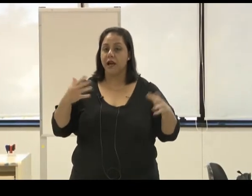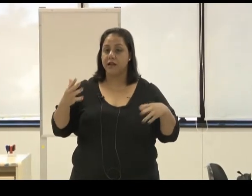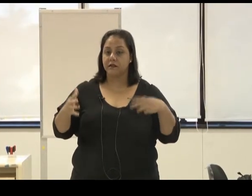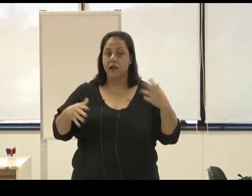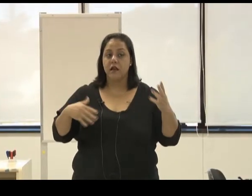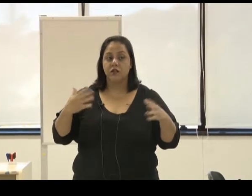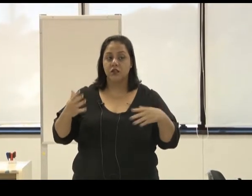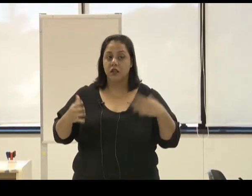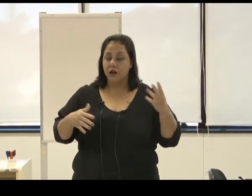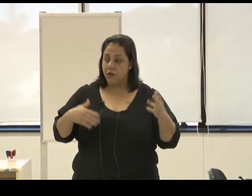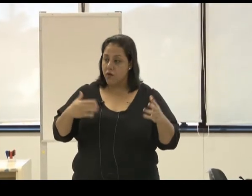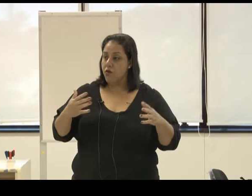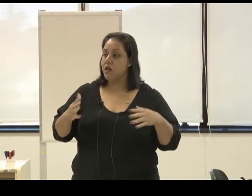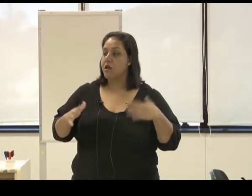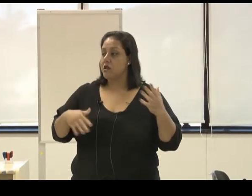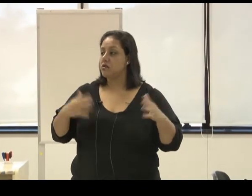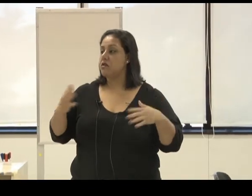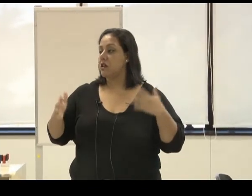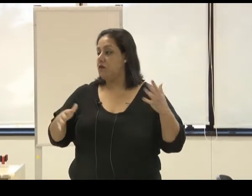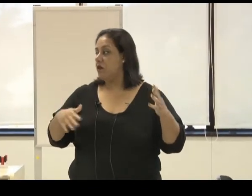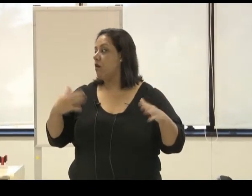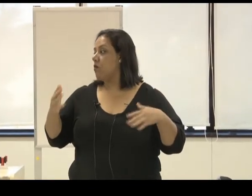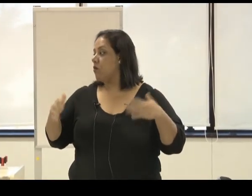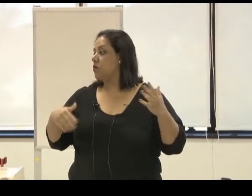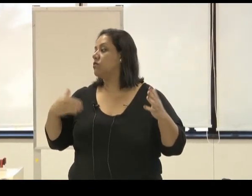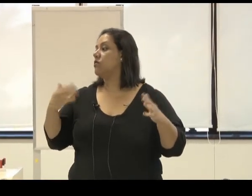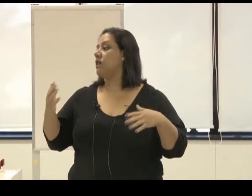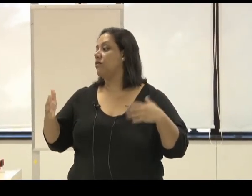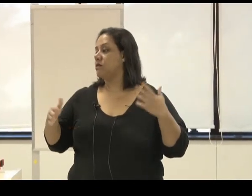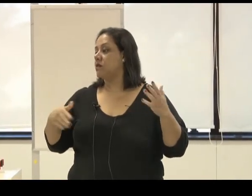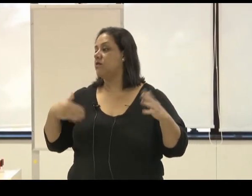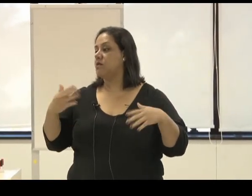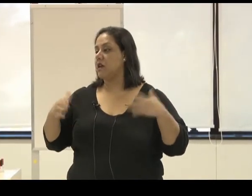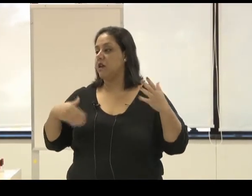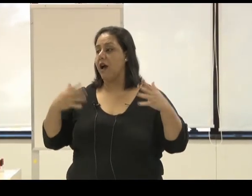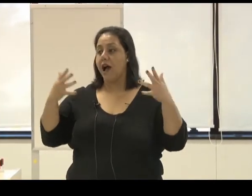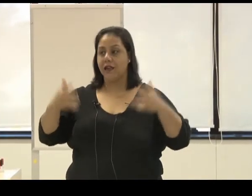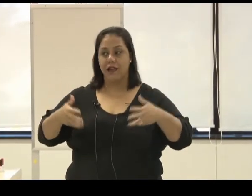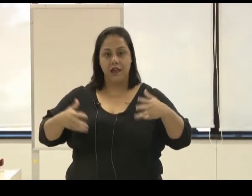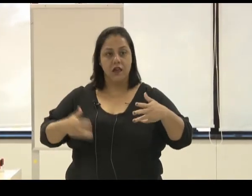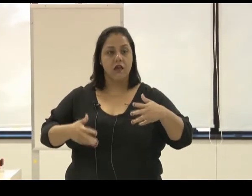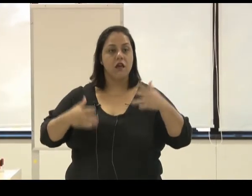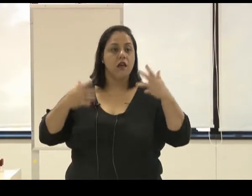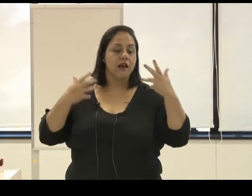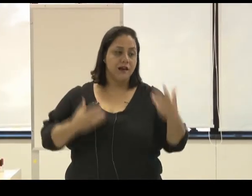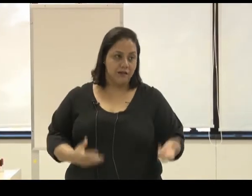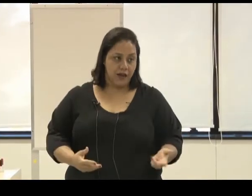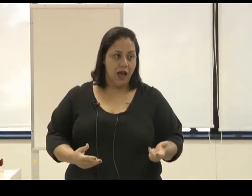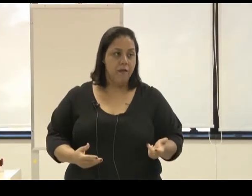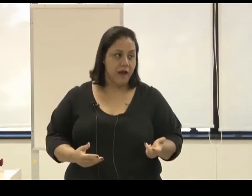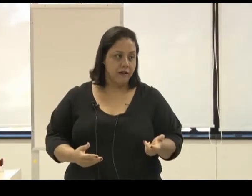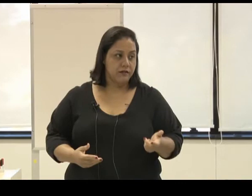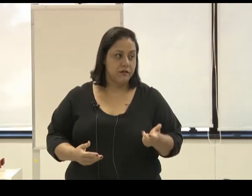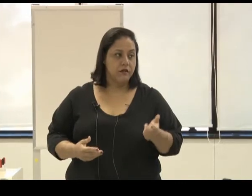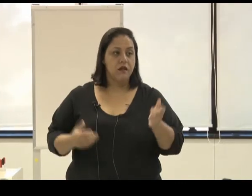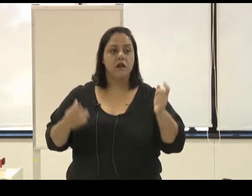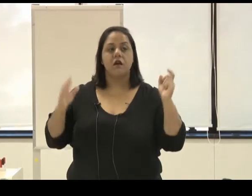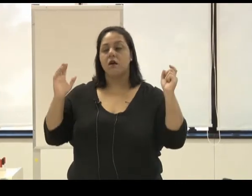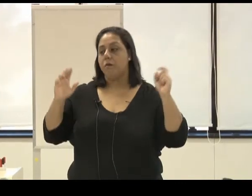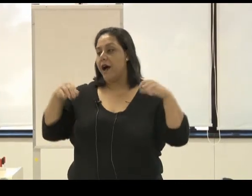mais dinâmico e isso significa um curso que vocês vão ter que, aqui, cansar mais. Mas